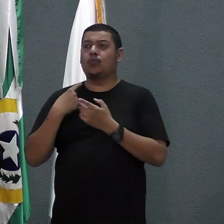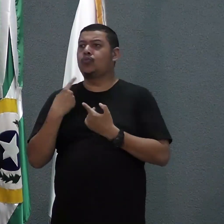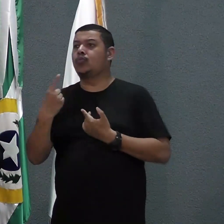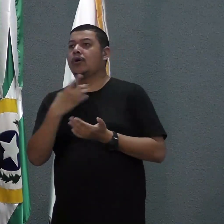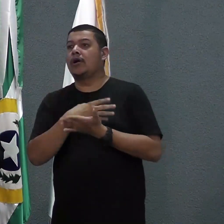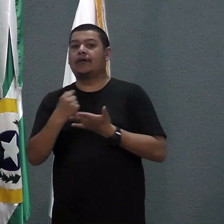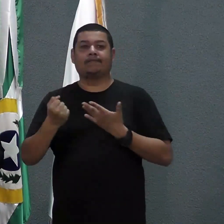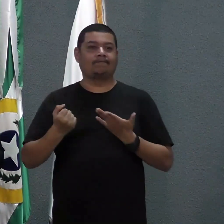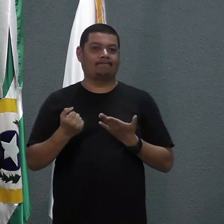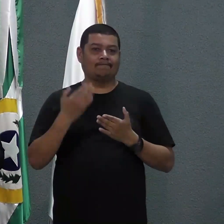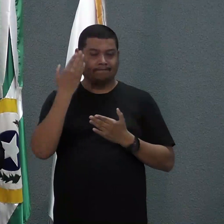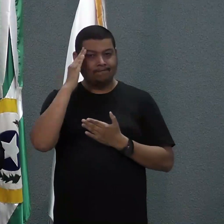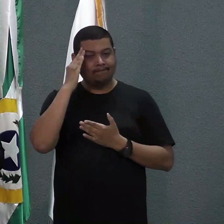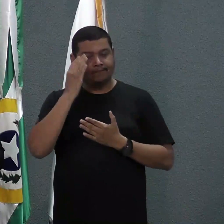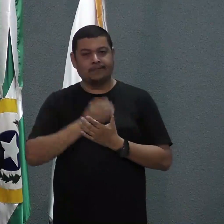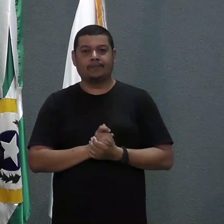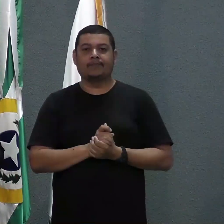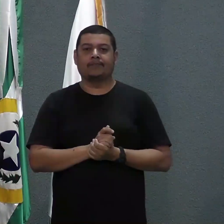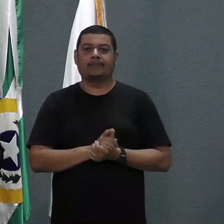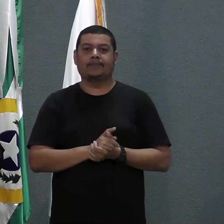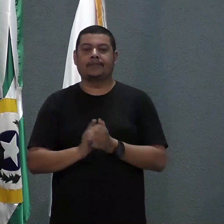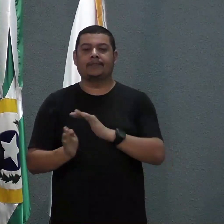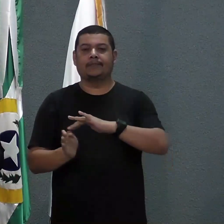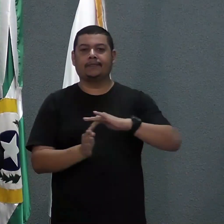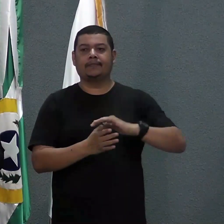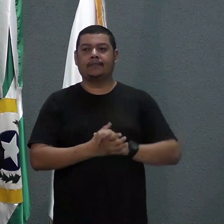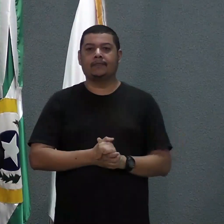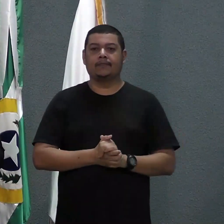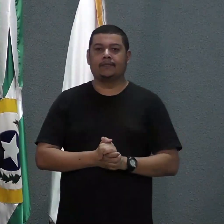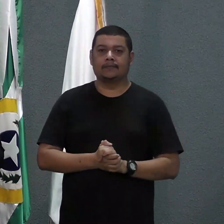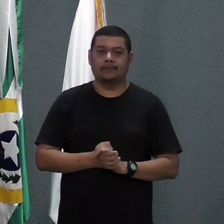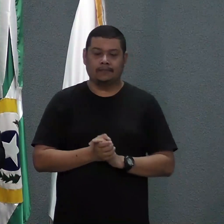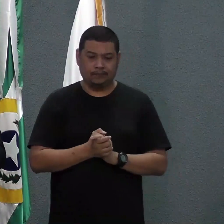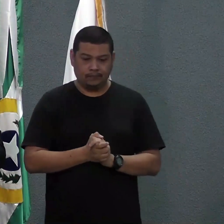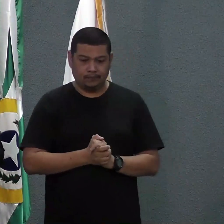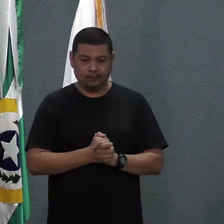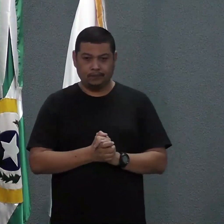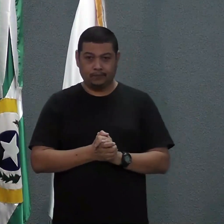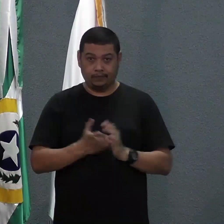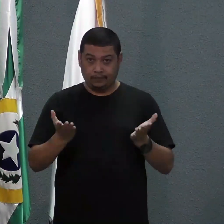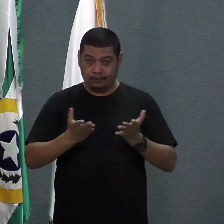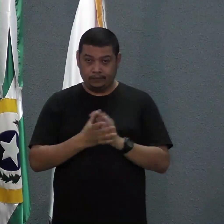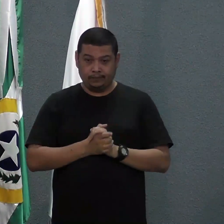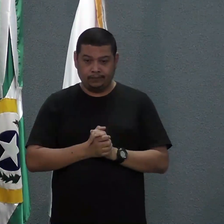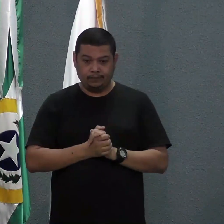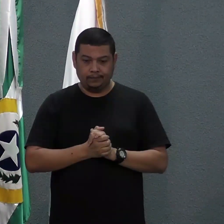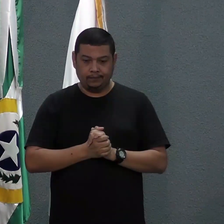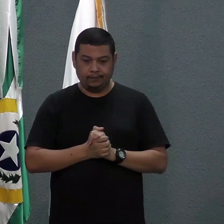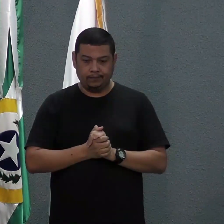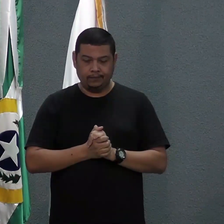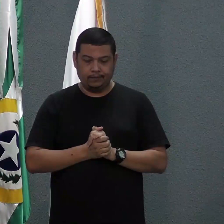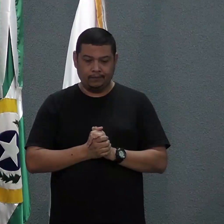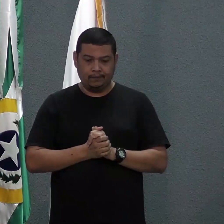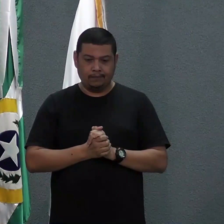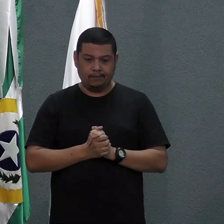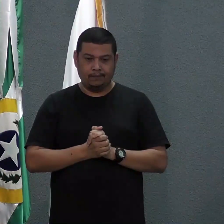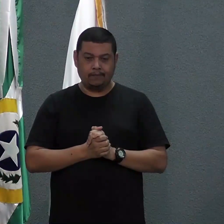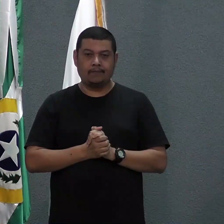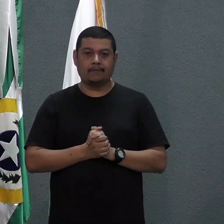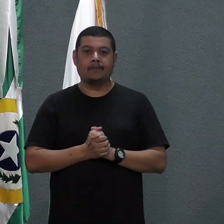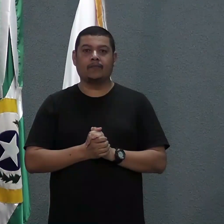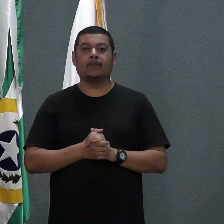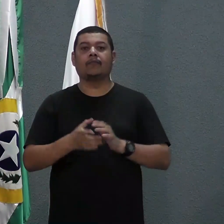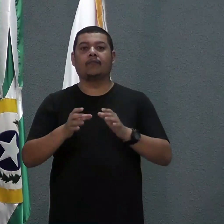atento nessas situações, tá? Quero aqui deixar uma